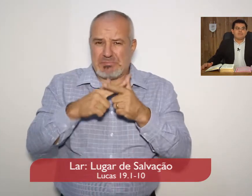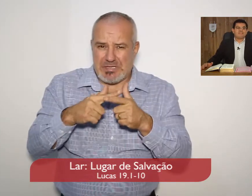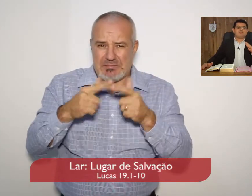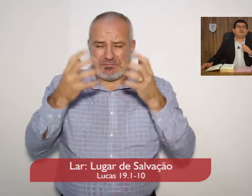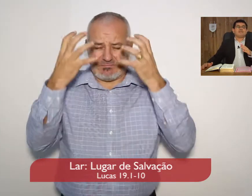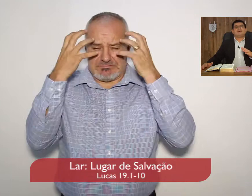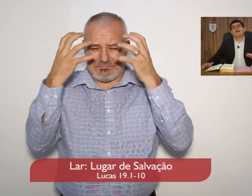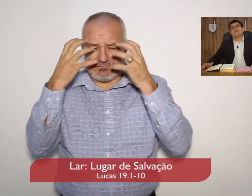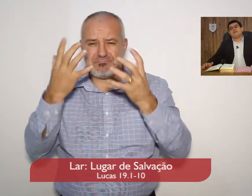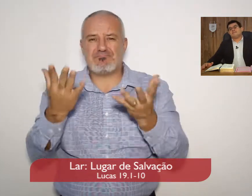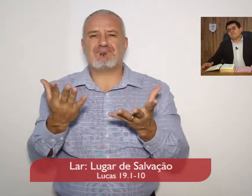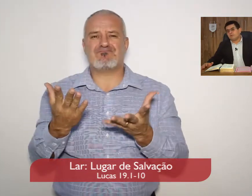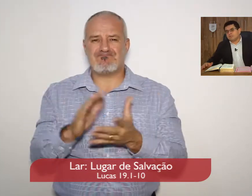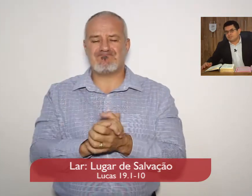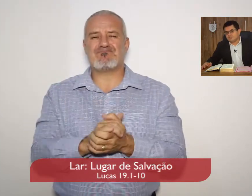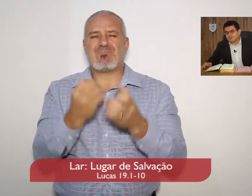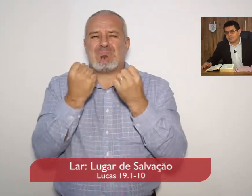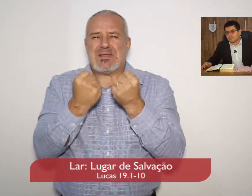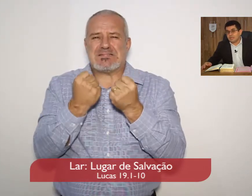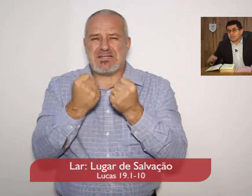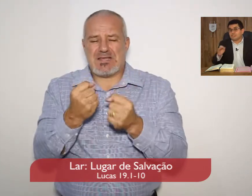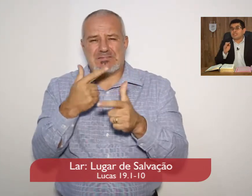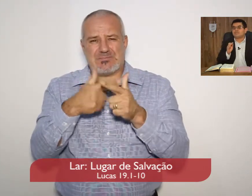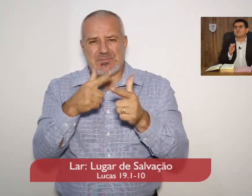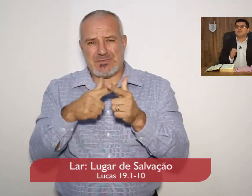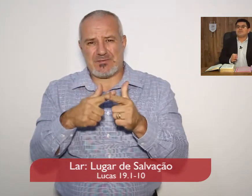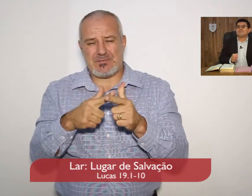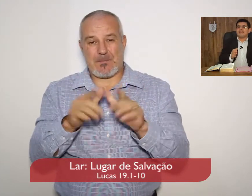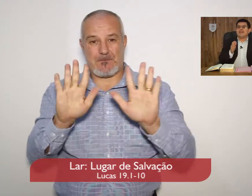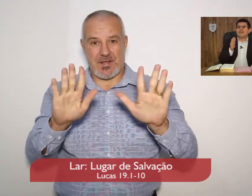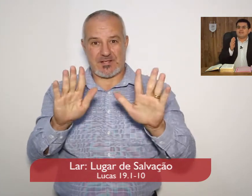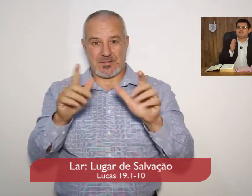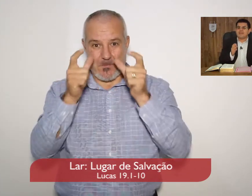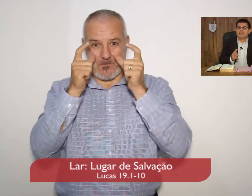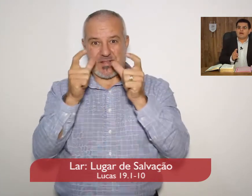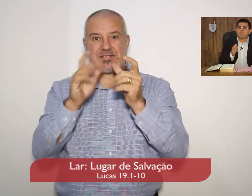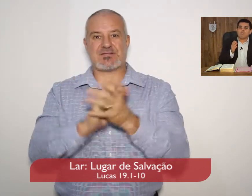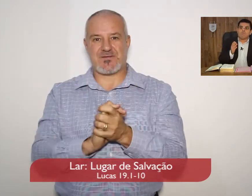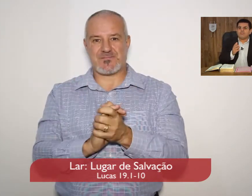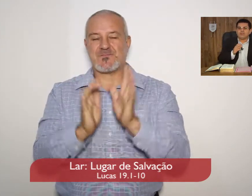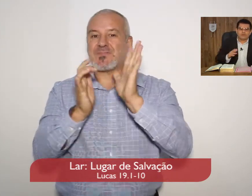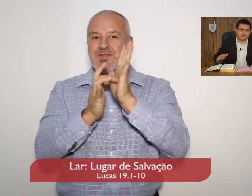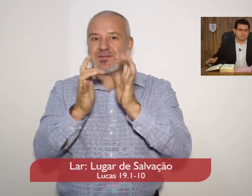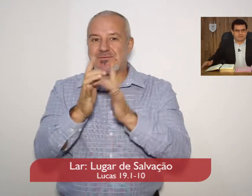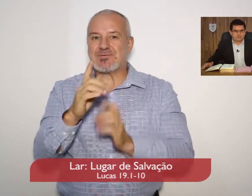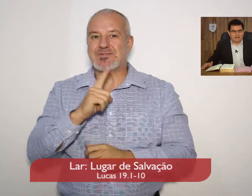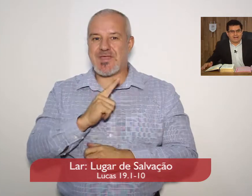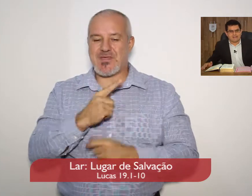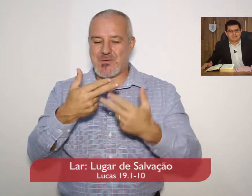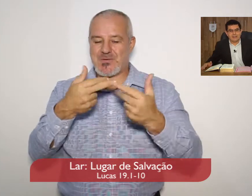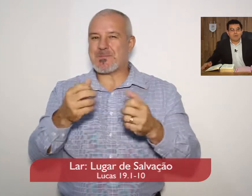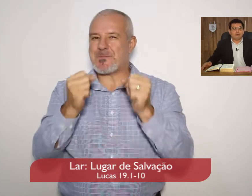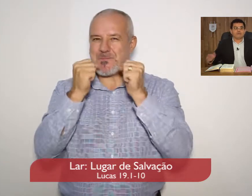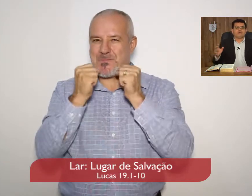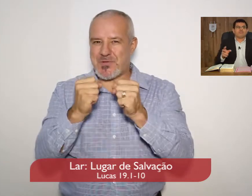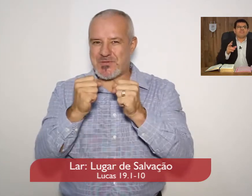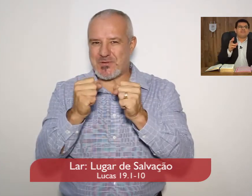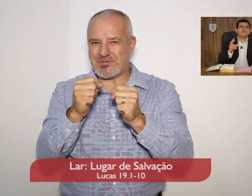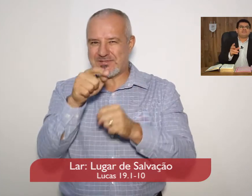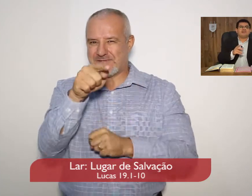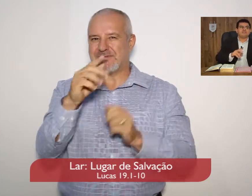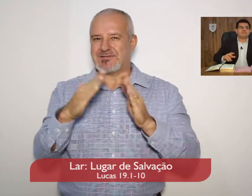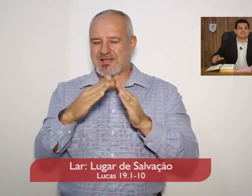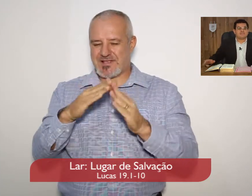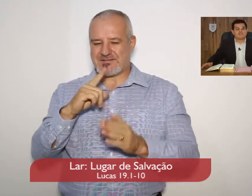pesadelos, mas presta atenção neste instante: Jesus, ele tem algo poderoso para a sua casa. Por isso nós